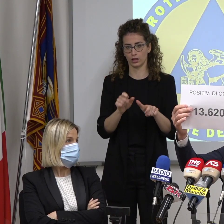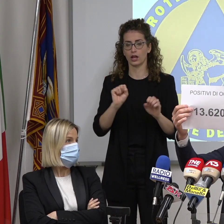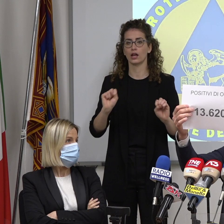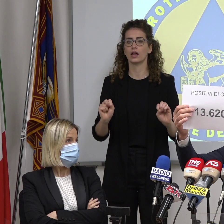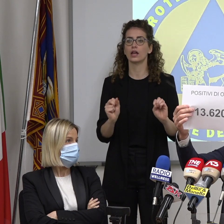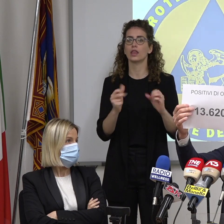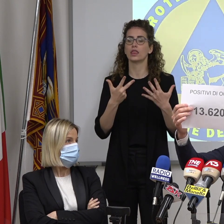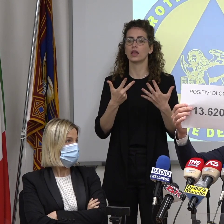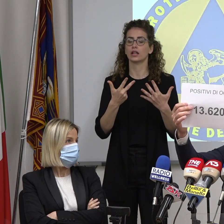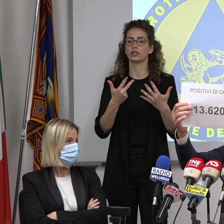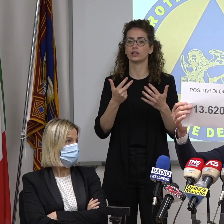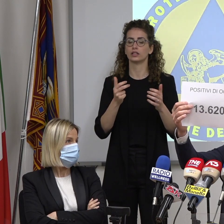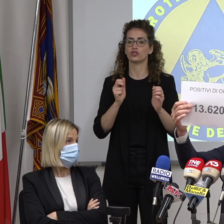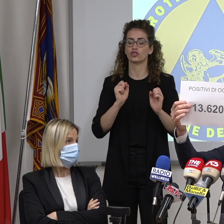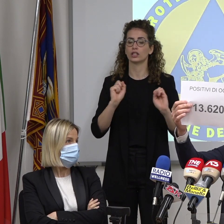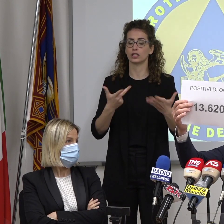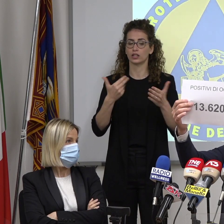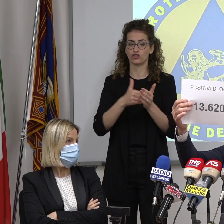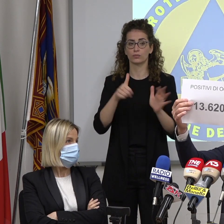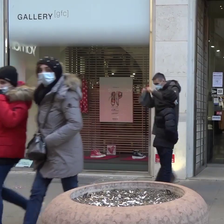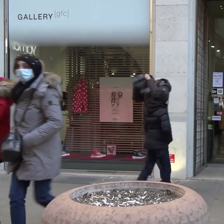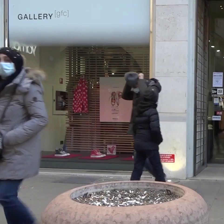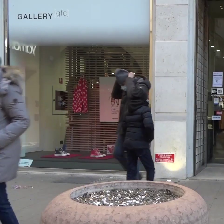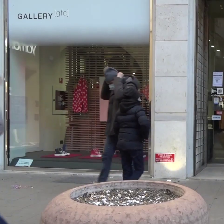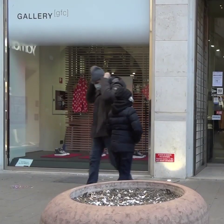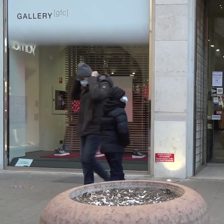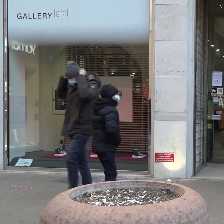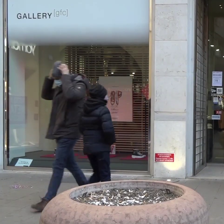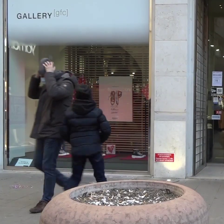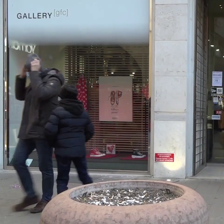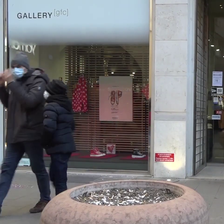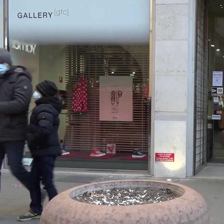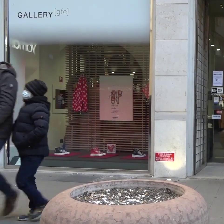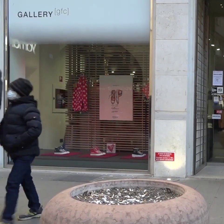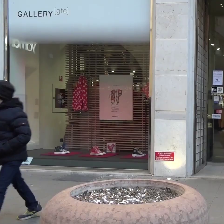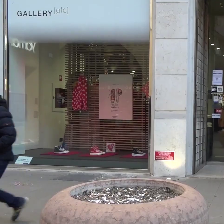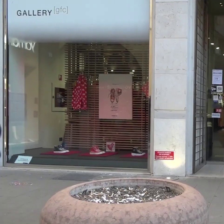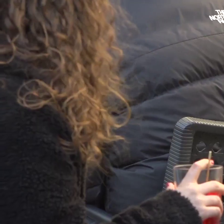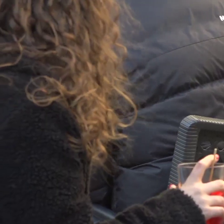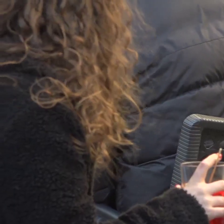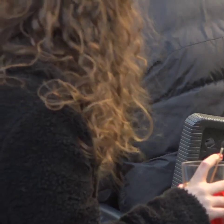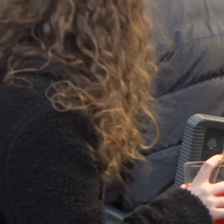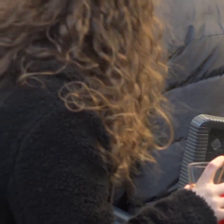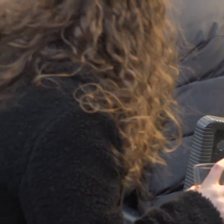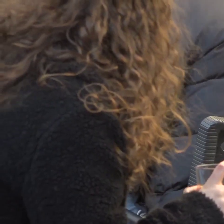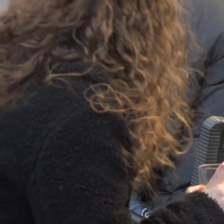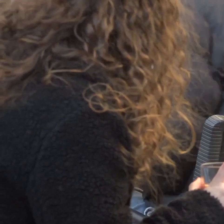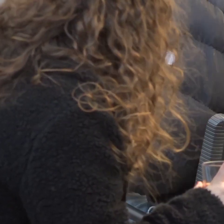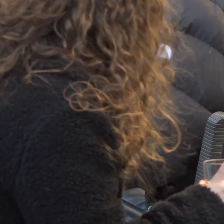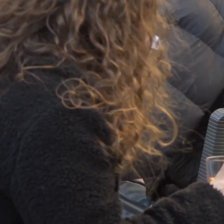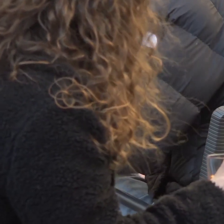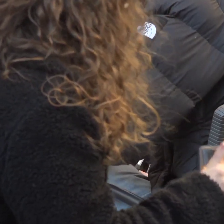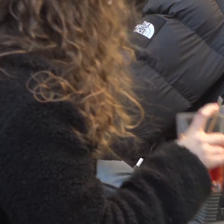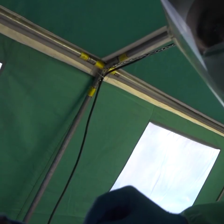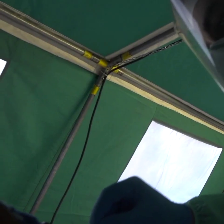e molto verosimilmente dal 7 giugno il Veneto potrebbe diventare zona bianca, ma servono 3 settimane con un'incidenza sotto i